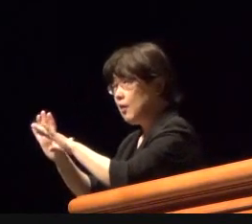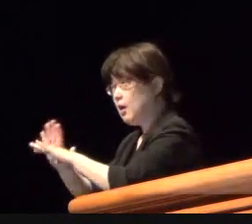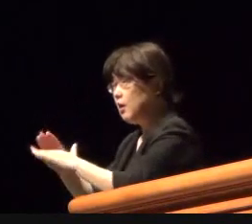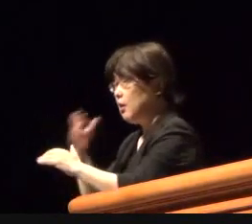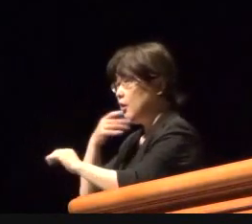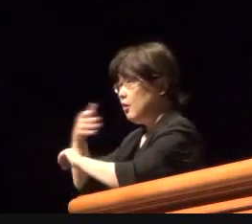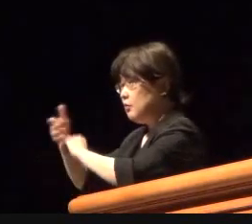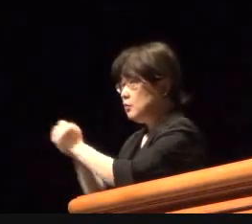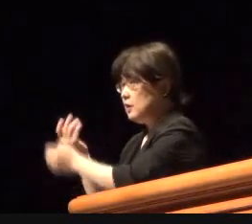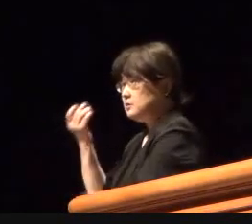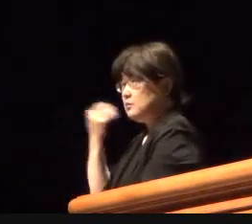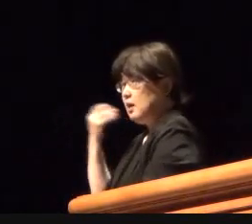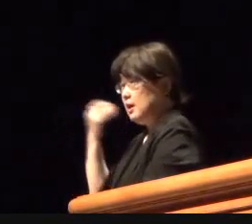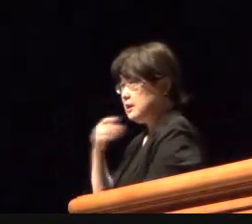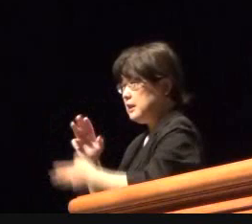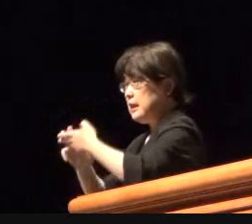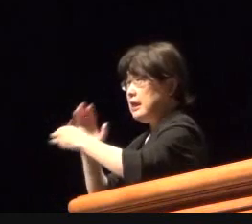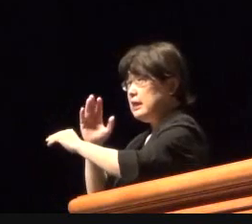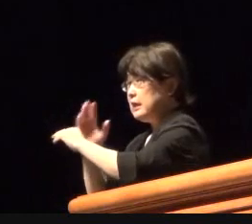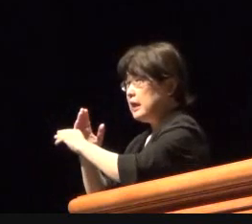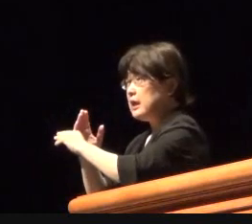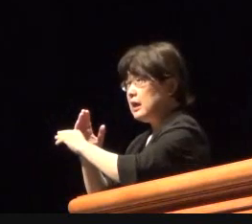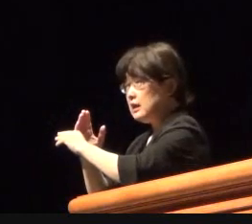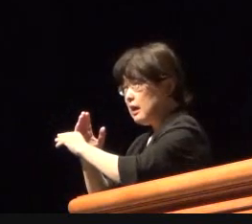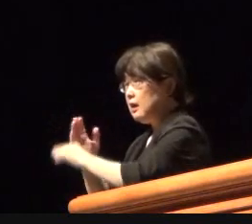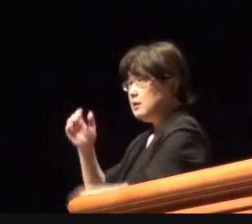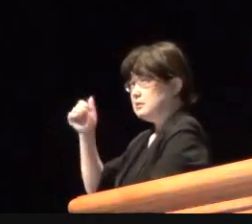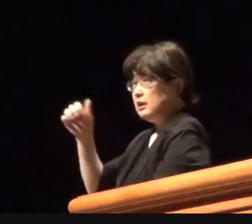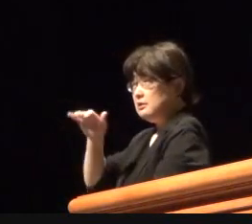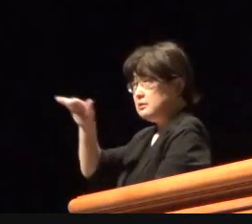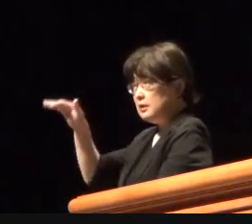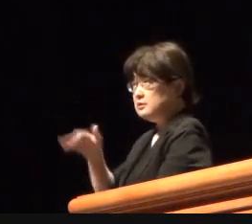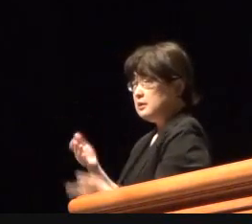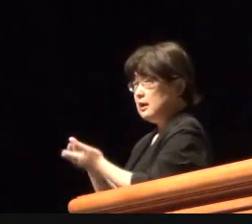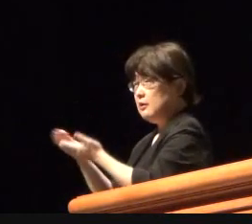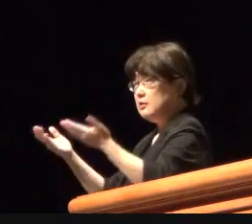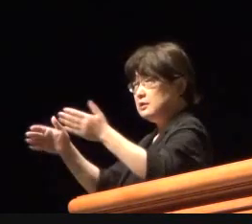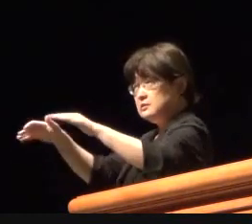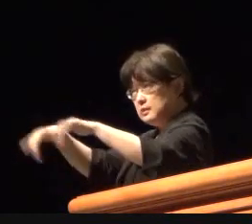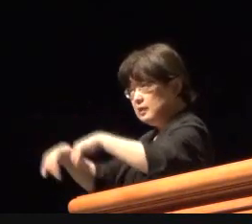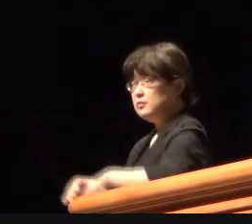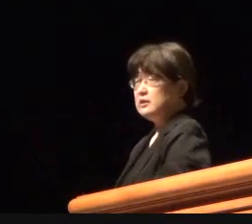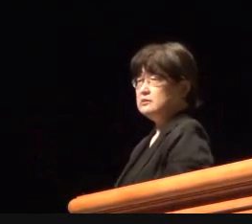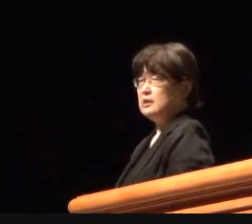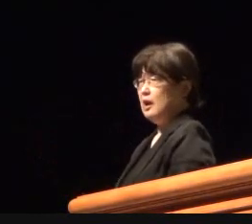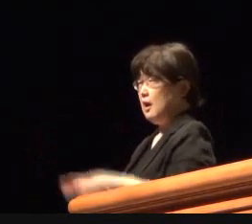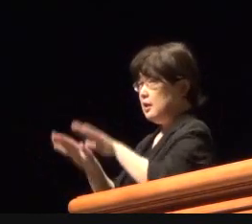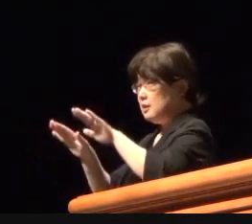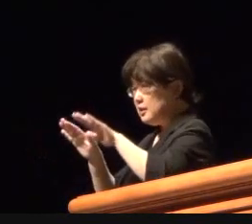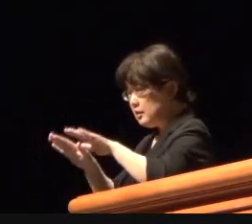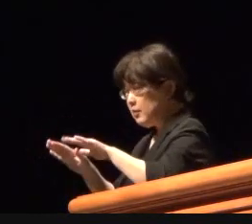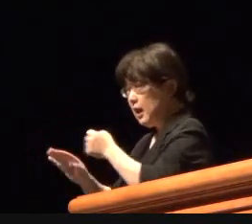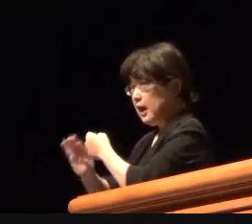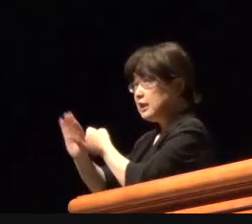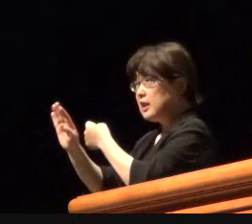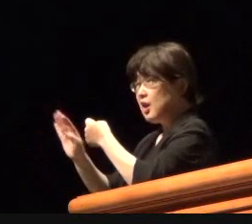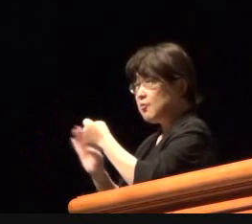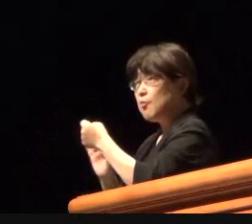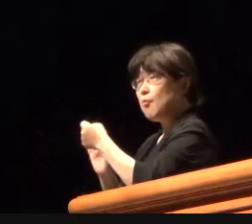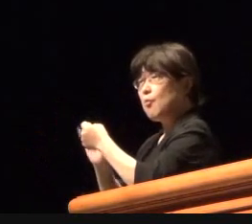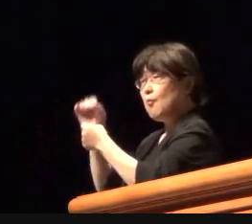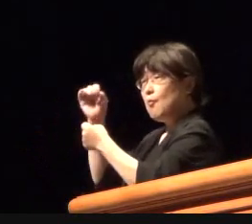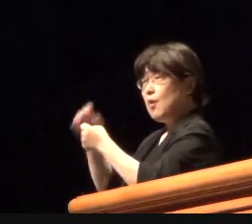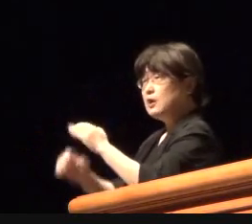に田中瑞彦さんたちお出しになりました。そして今まるで原発事故